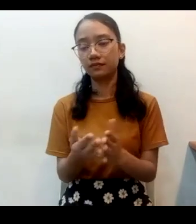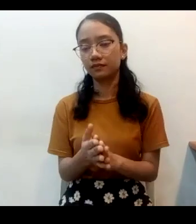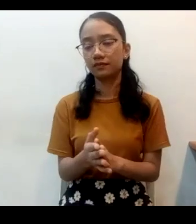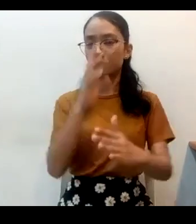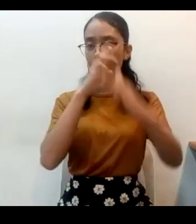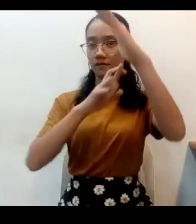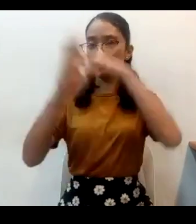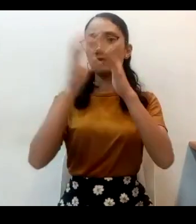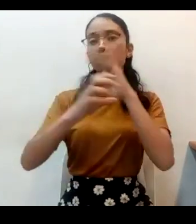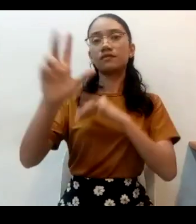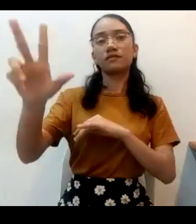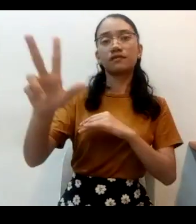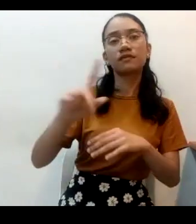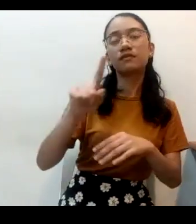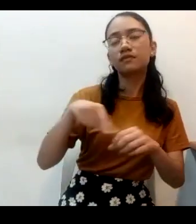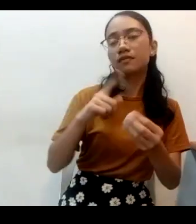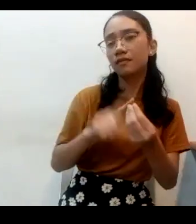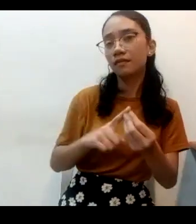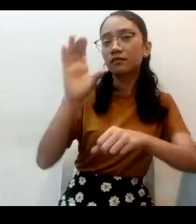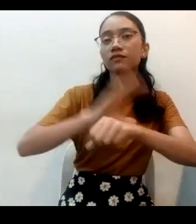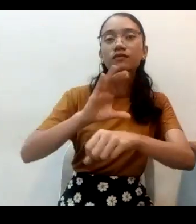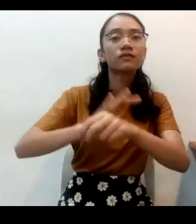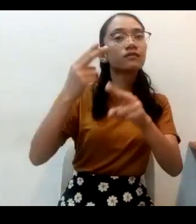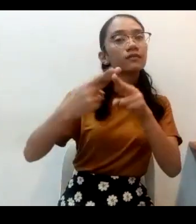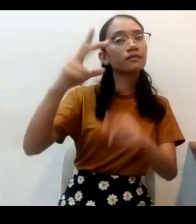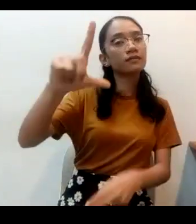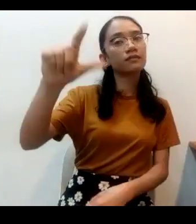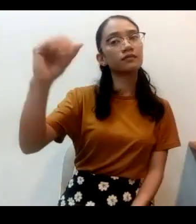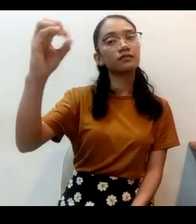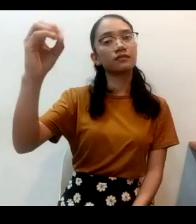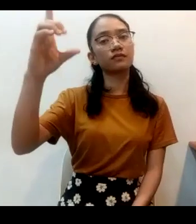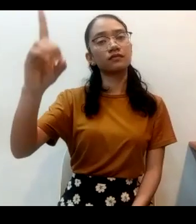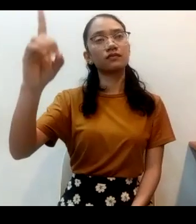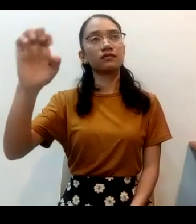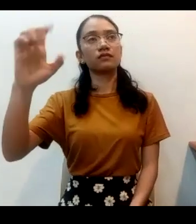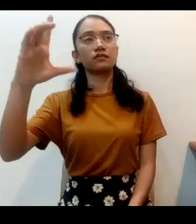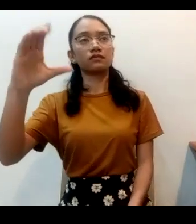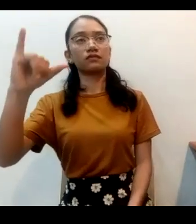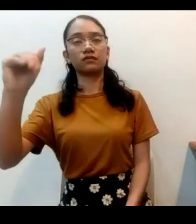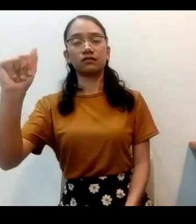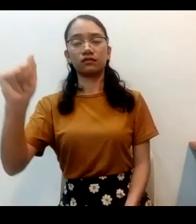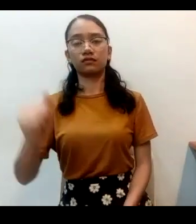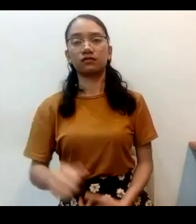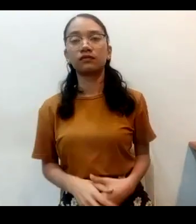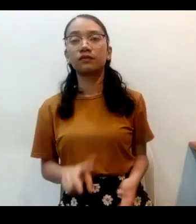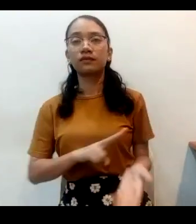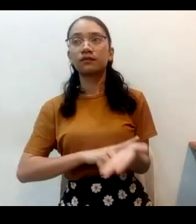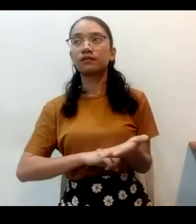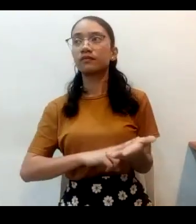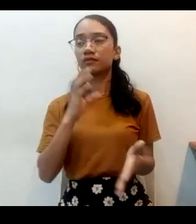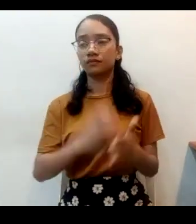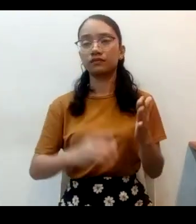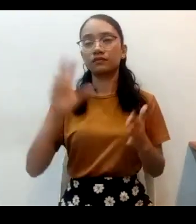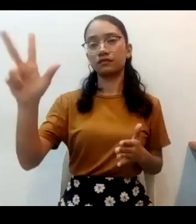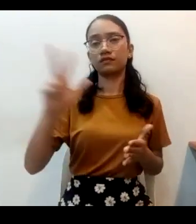there is the church of the Laodicea. Kaya sa aklat po ng Revelation sa chapter 3, nandito po yung yung iglesia ng Laodicea. The verse, chapter 3,